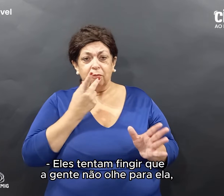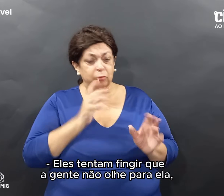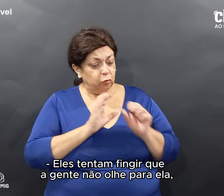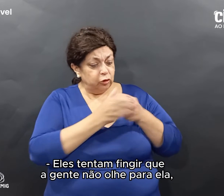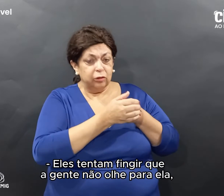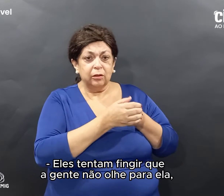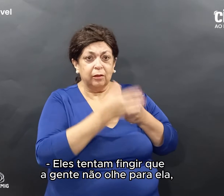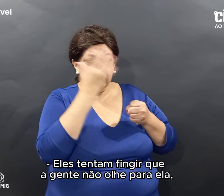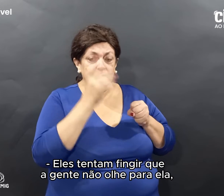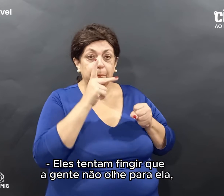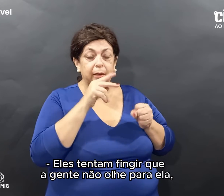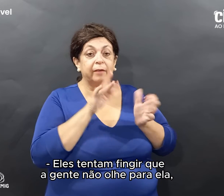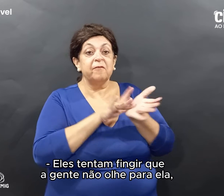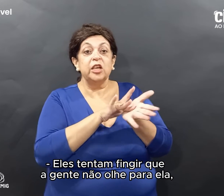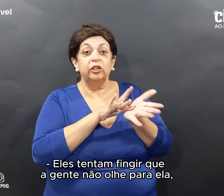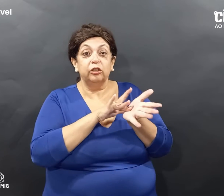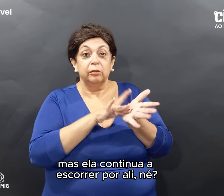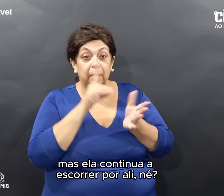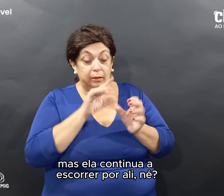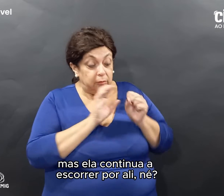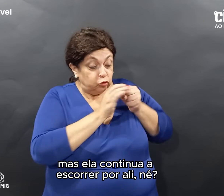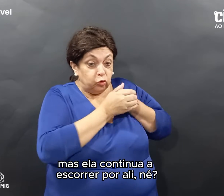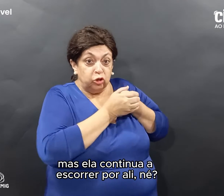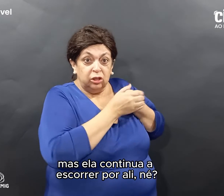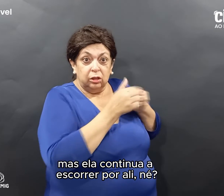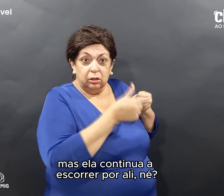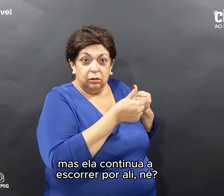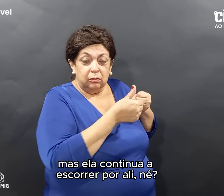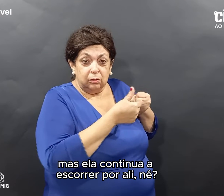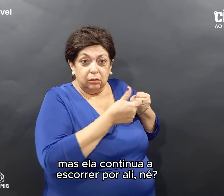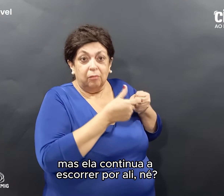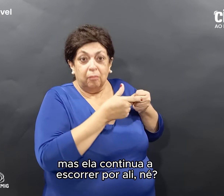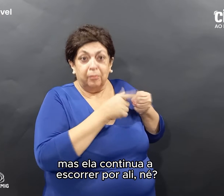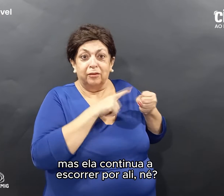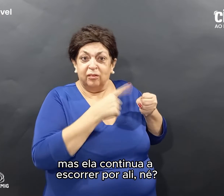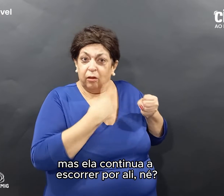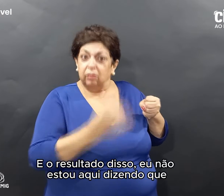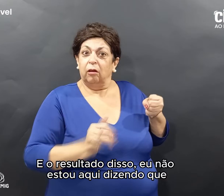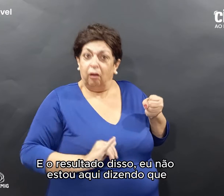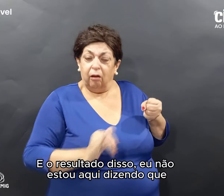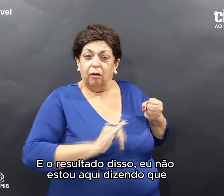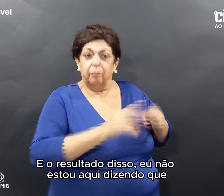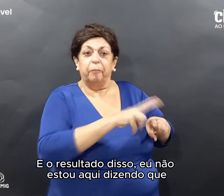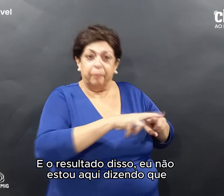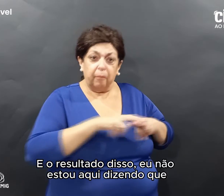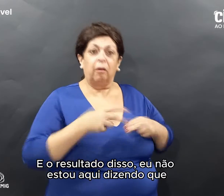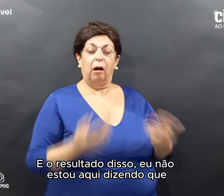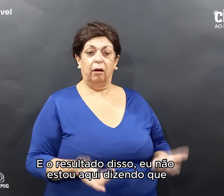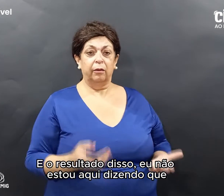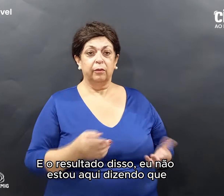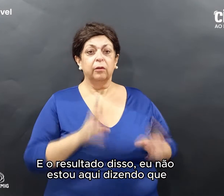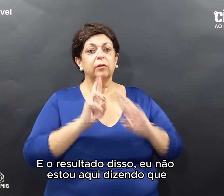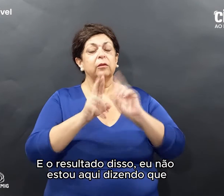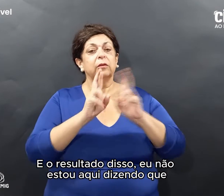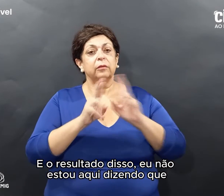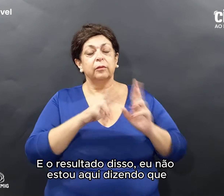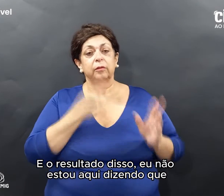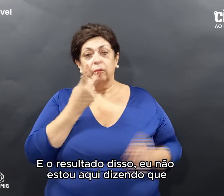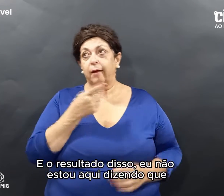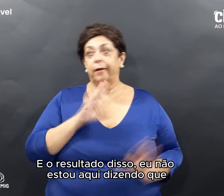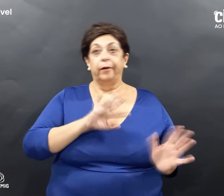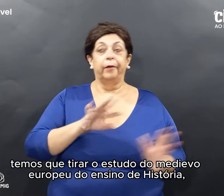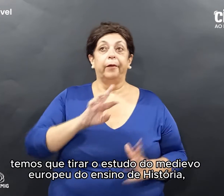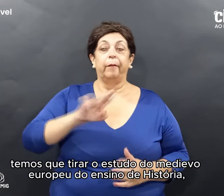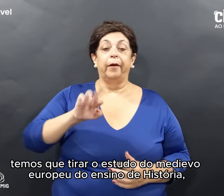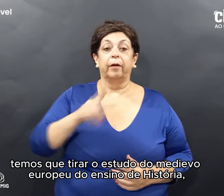tampada. Eles tentam fingir que a gente não olhe pra ela, mas ela continua a escorrer por ali, né? E o resultado disso, eu não estou aqui